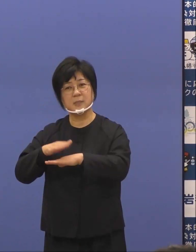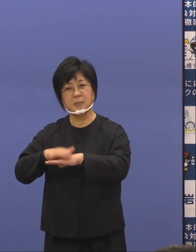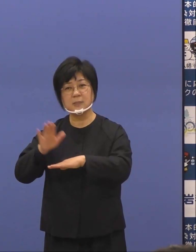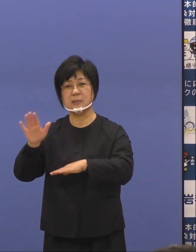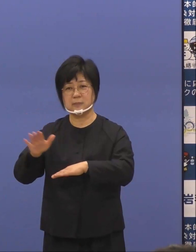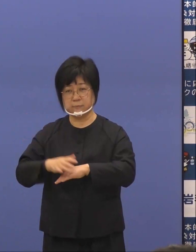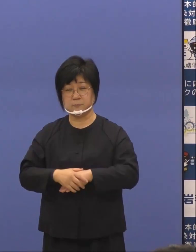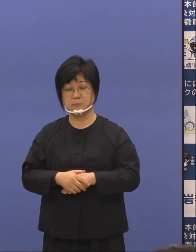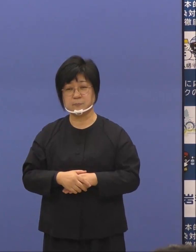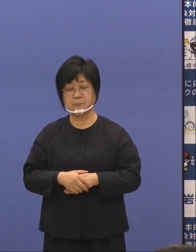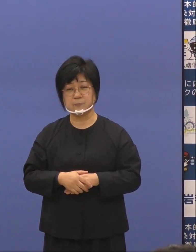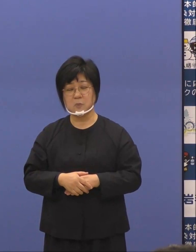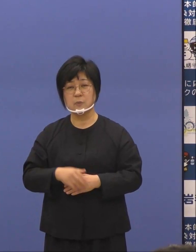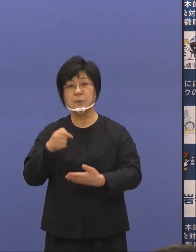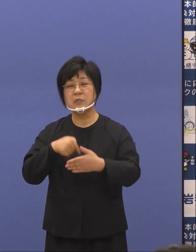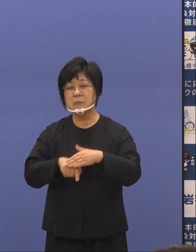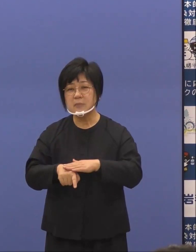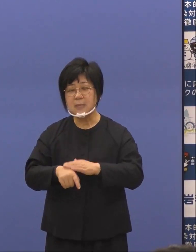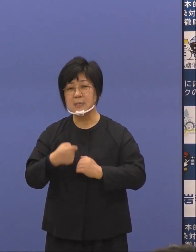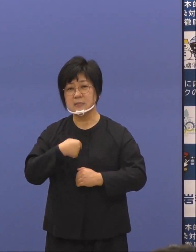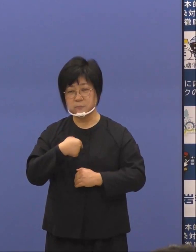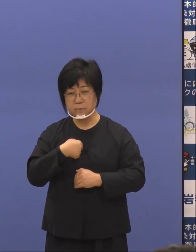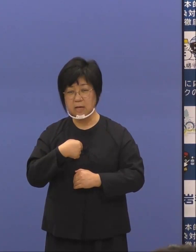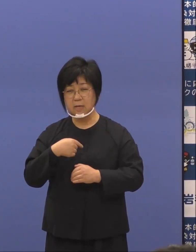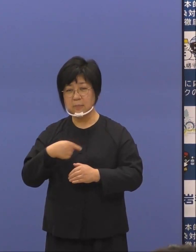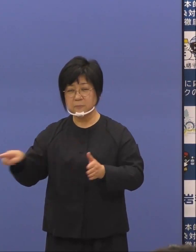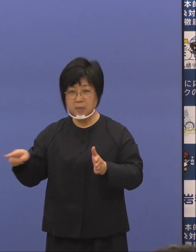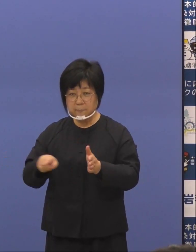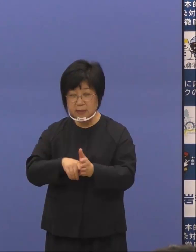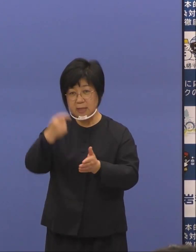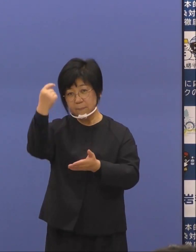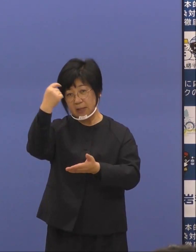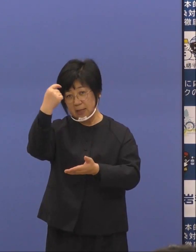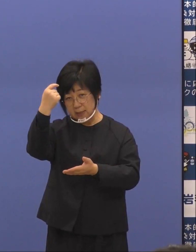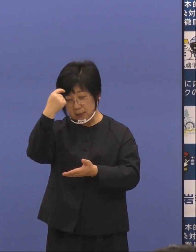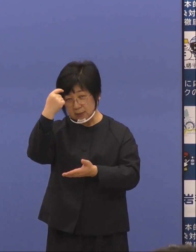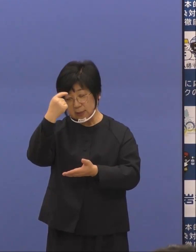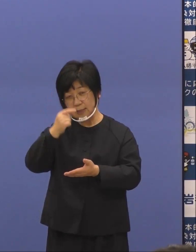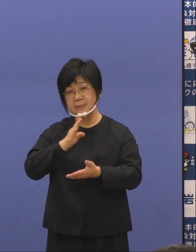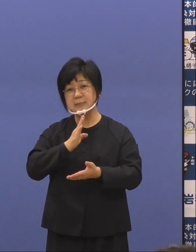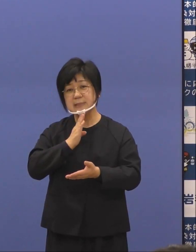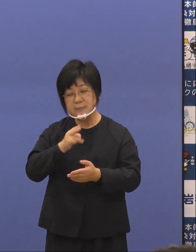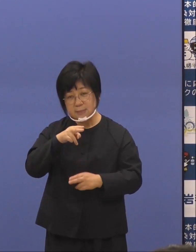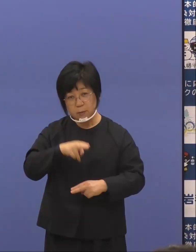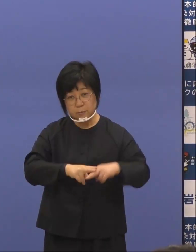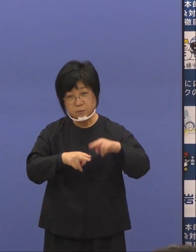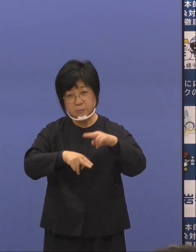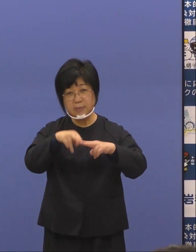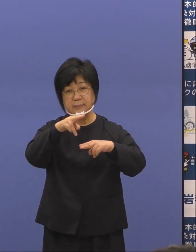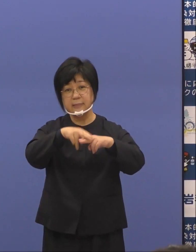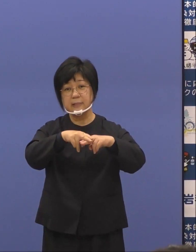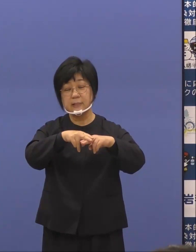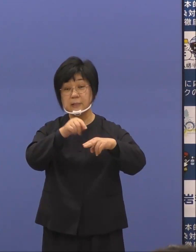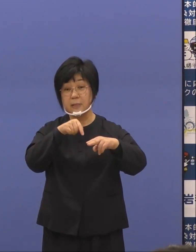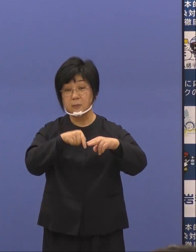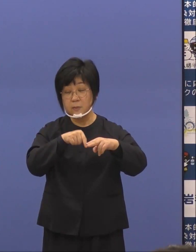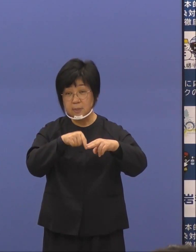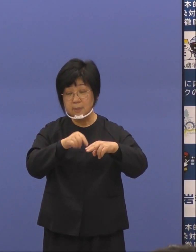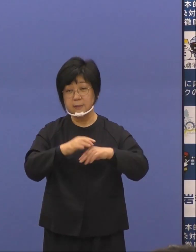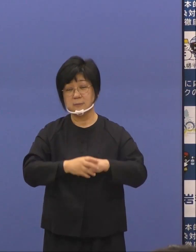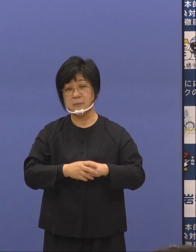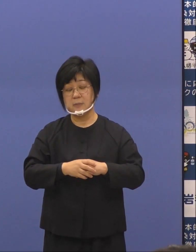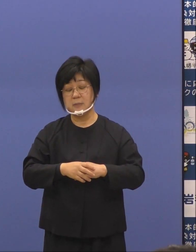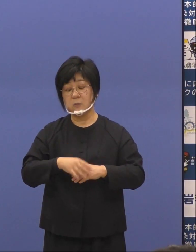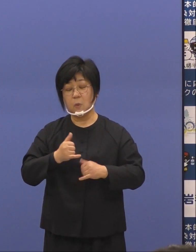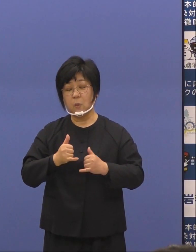まあそういう意味で自分が今までこう学んできて、そして実践を積み重ねてきて、これがこう